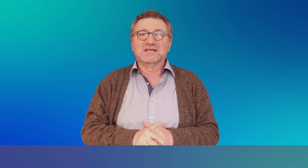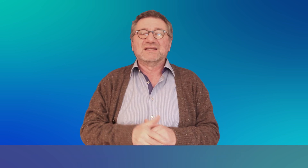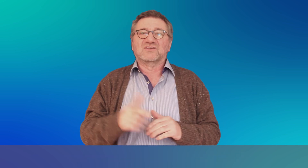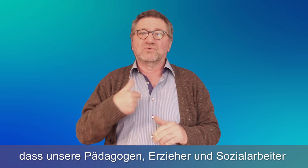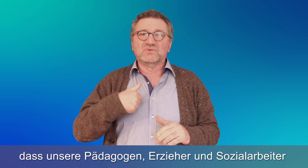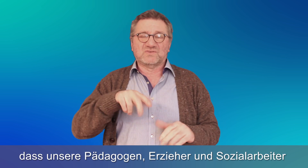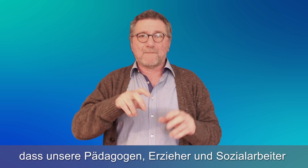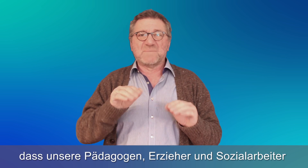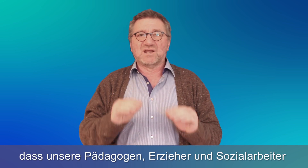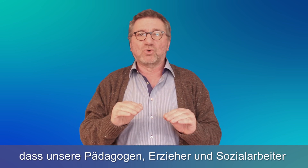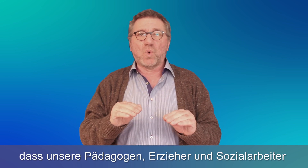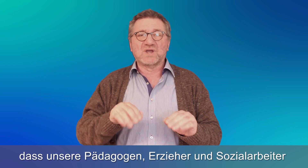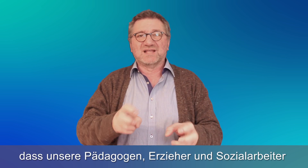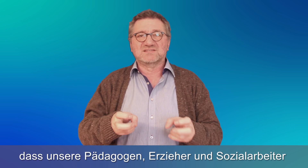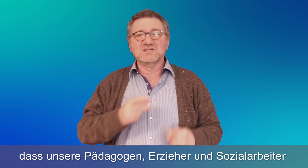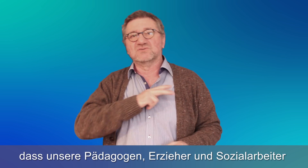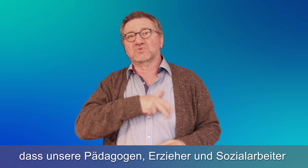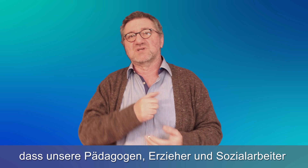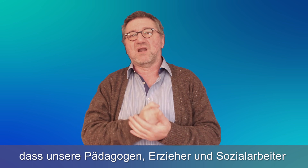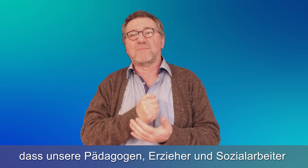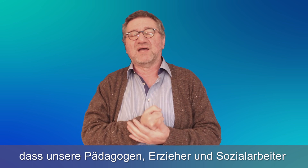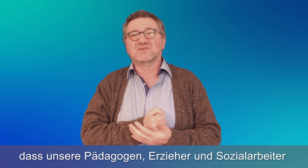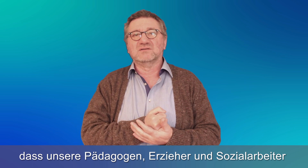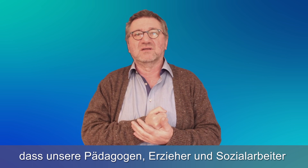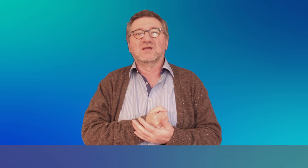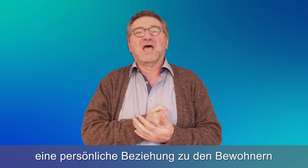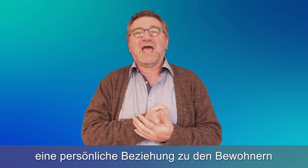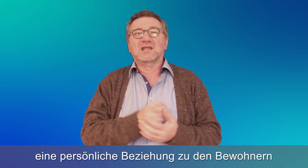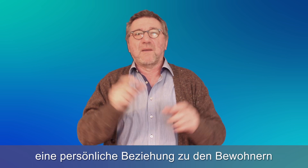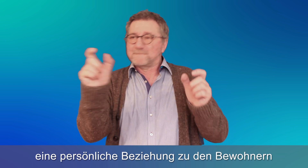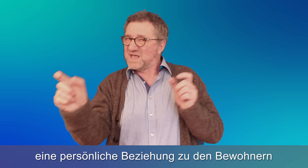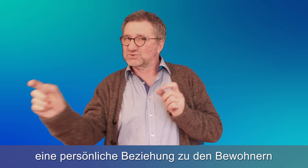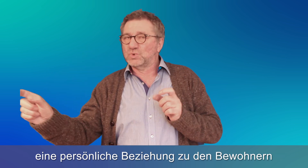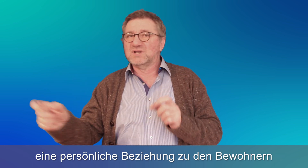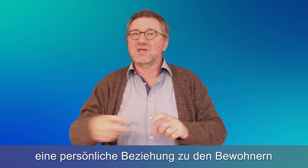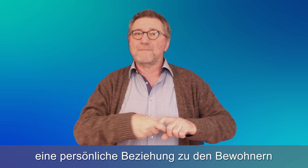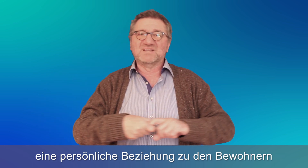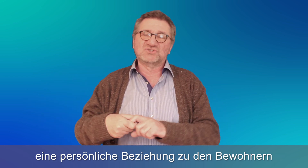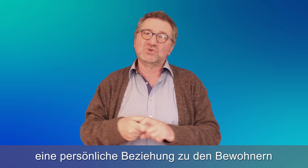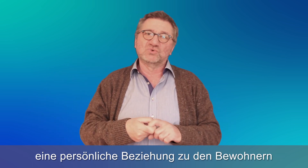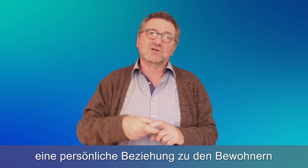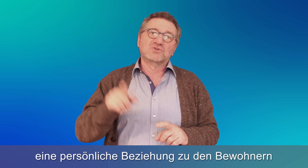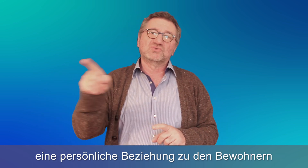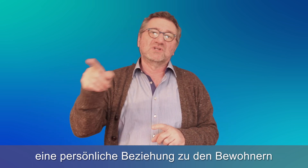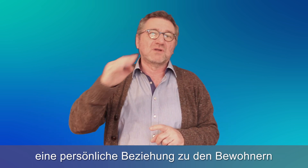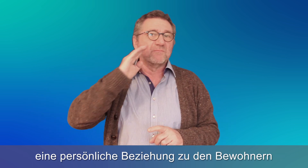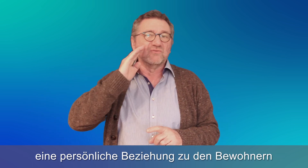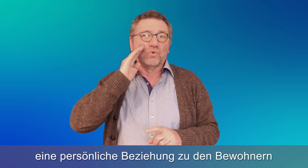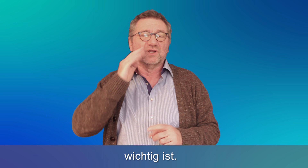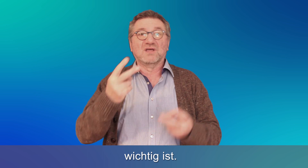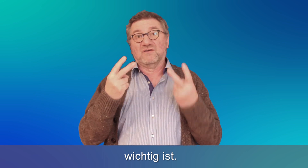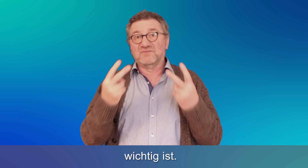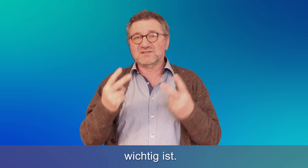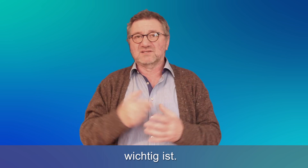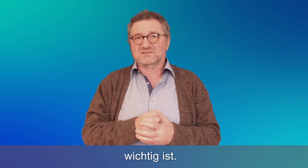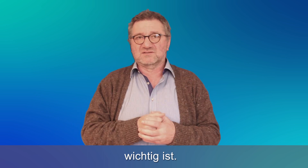informieren, dass uns Pädagogen, Erziehern, Sozialarbeitern eine persönliche Beziehung zu den